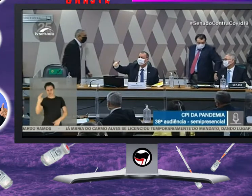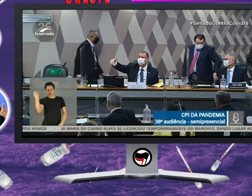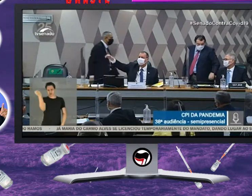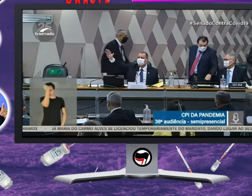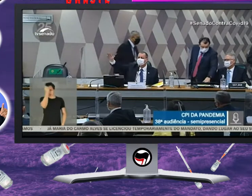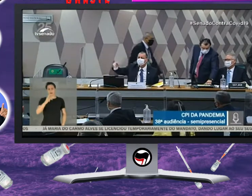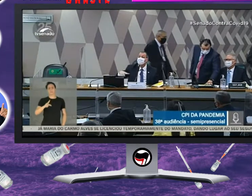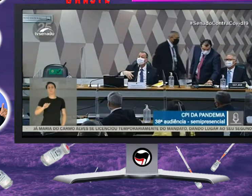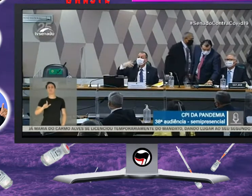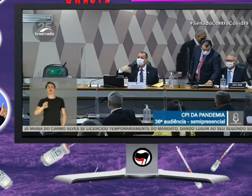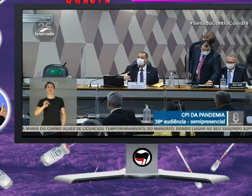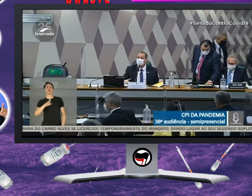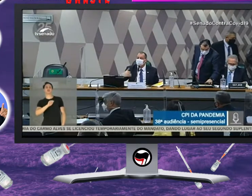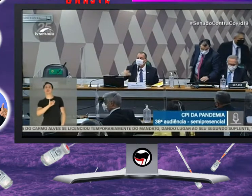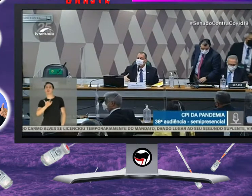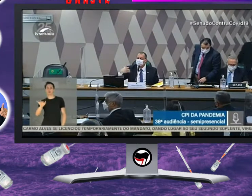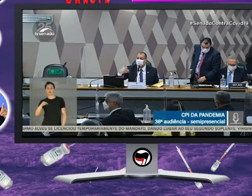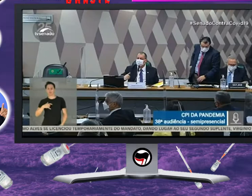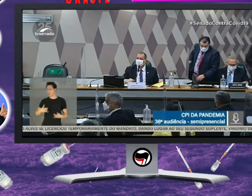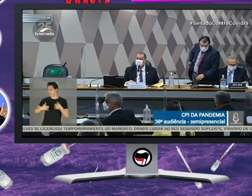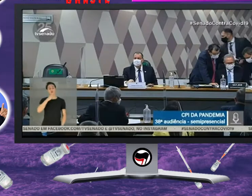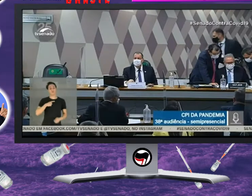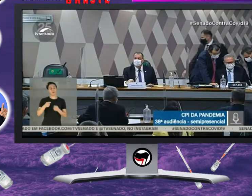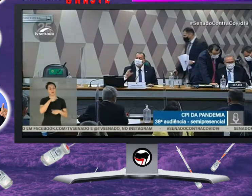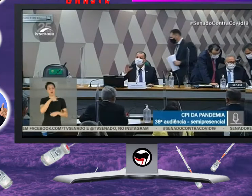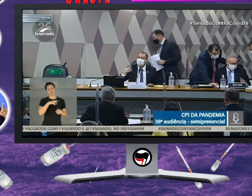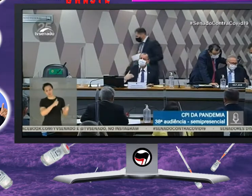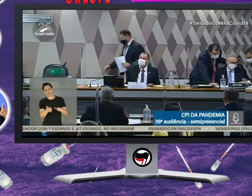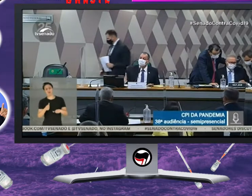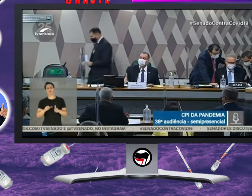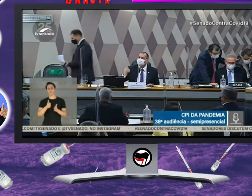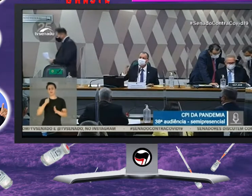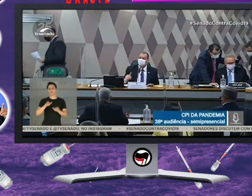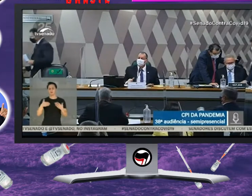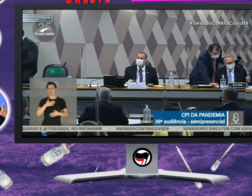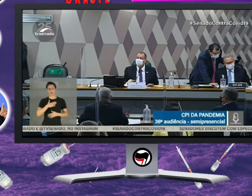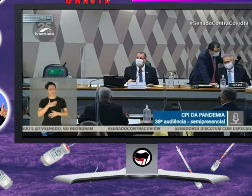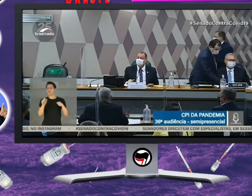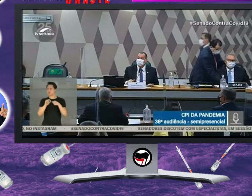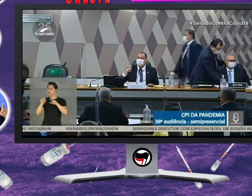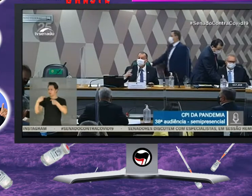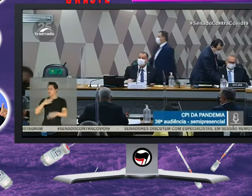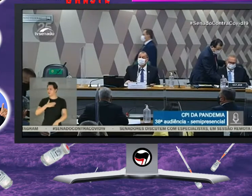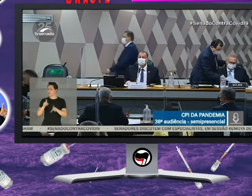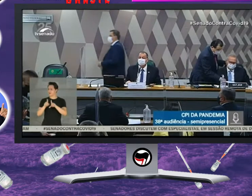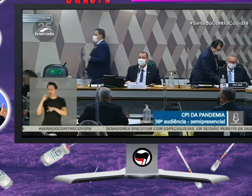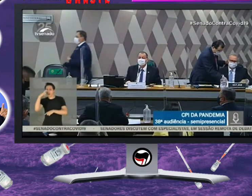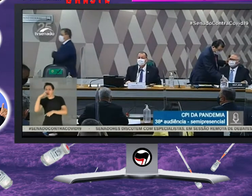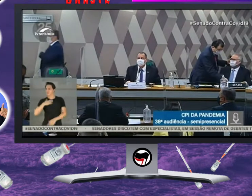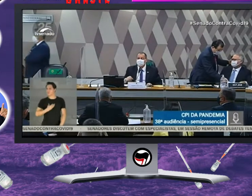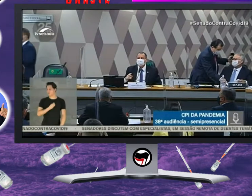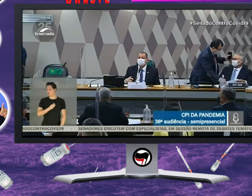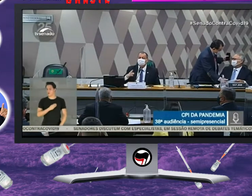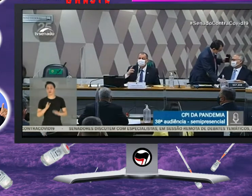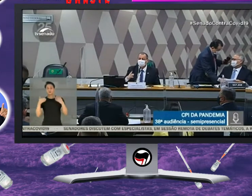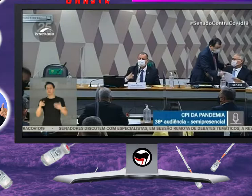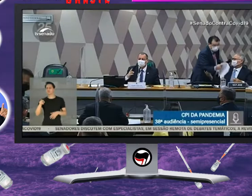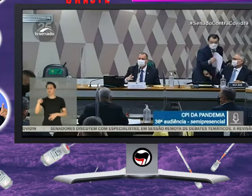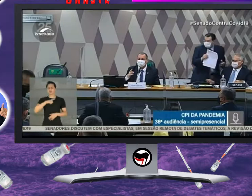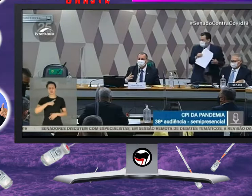palestino, não sei o quê. Me honra muito ser filho de um palestino. Então, isso daí fizeram comigo. Então, senador Rogério Carvalho, Vossa Excelência tem toda a nossa